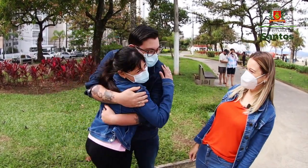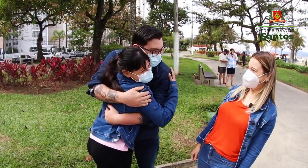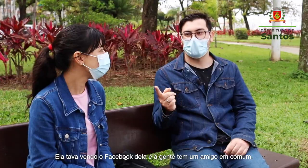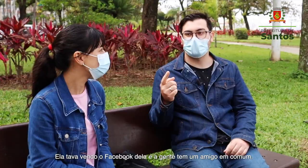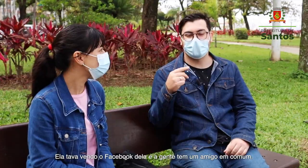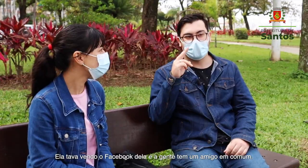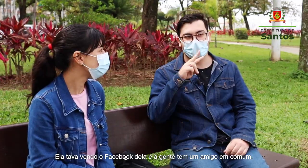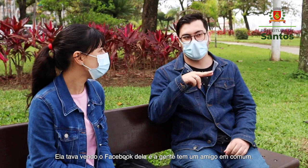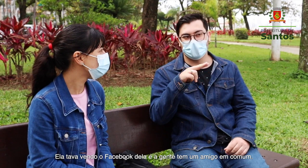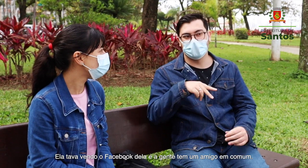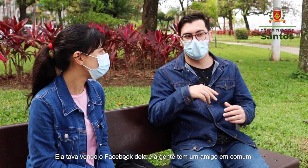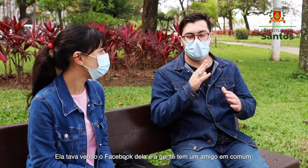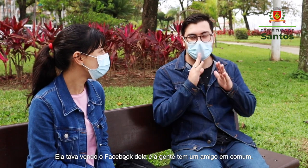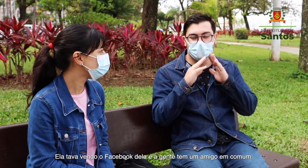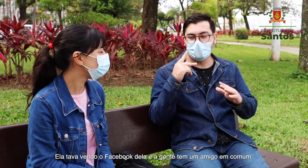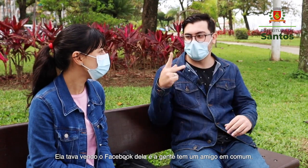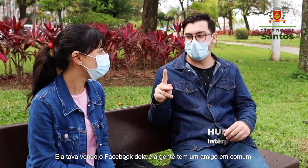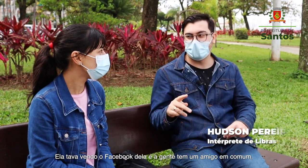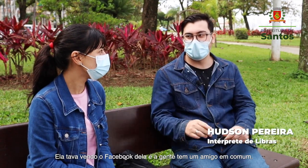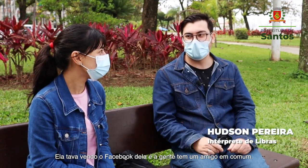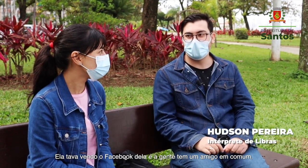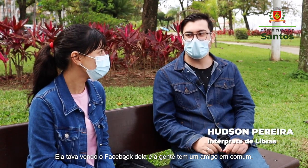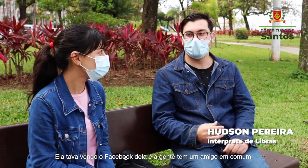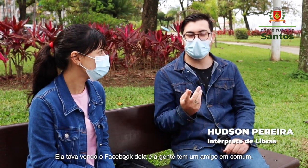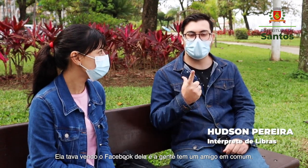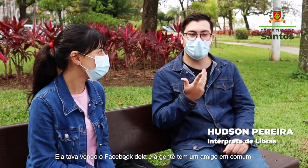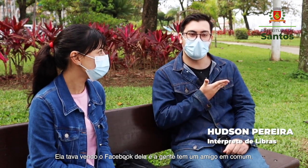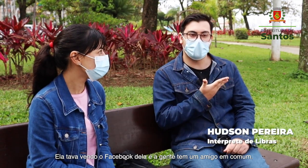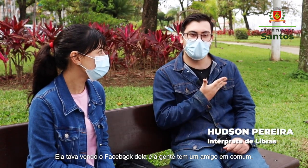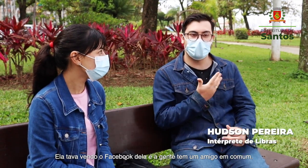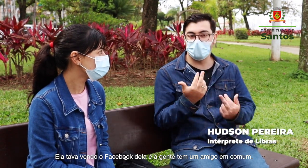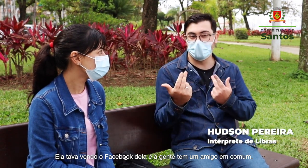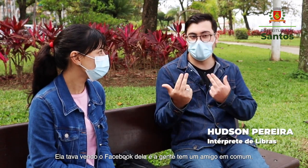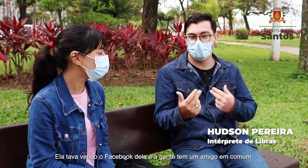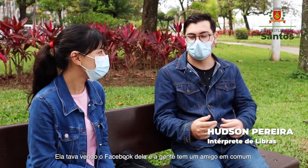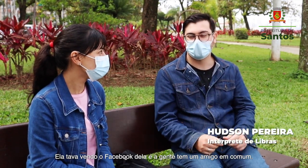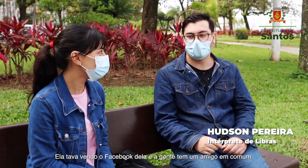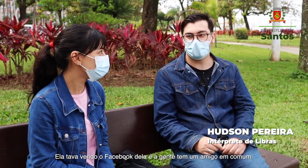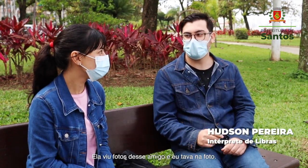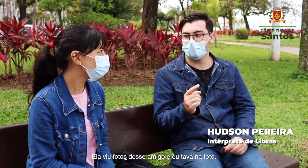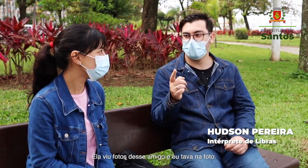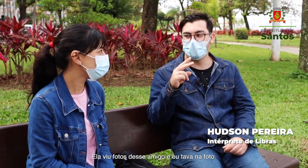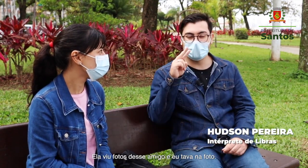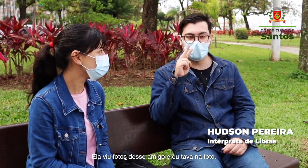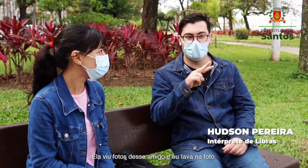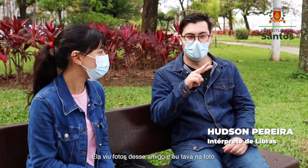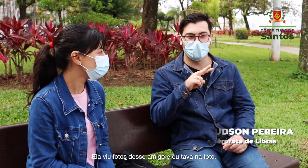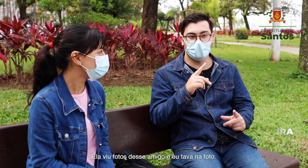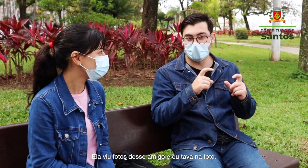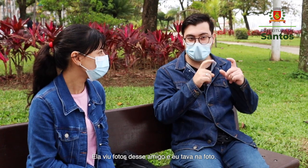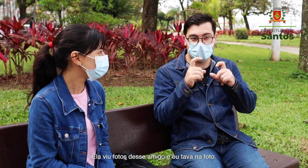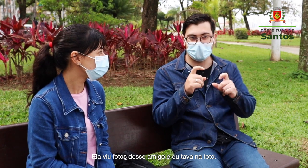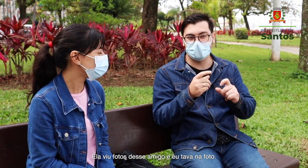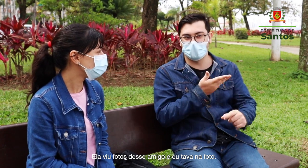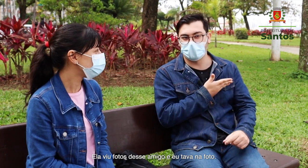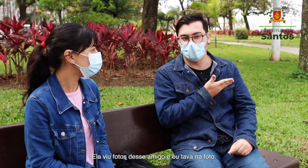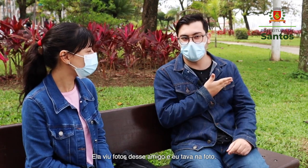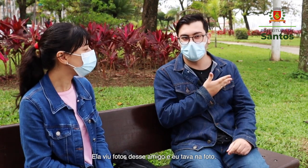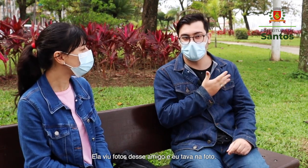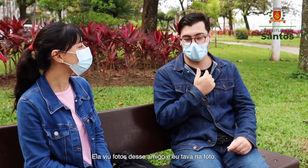Ela estava vendo o Facebook dela e a gente tem um amigo em comum. Ela viu fotos desse amigo e eu